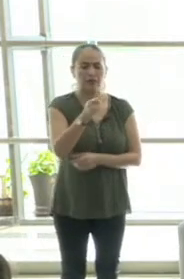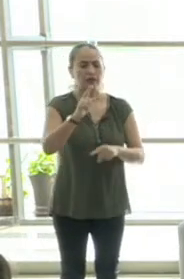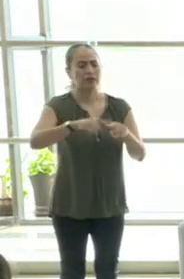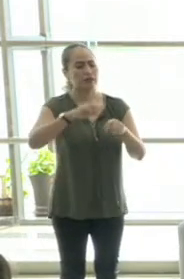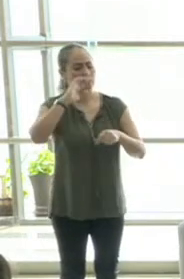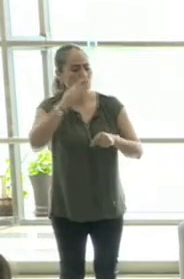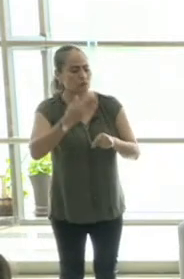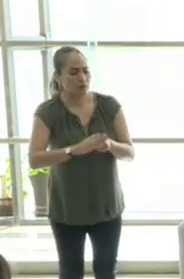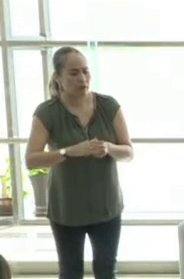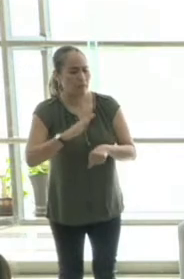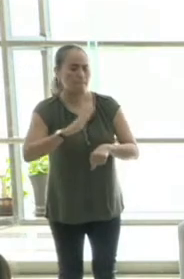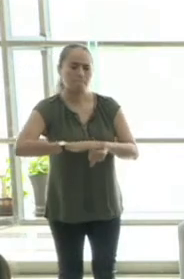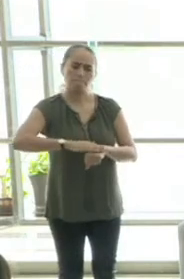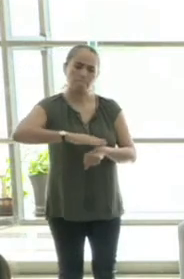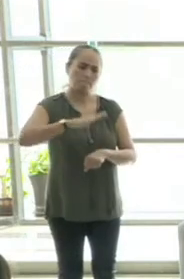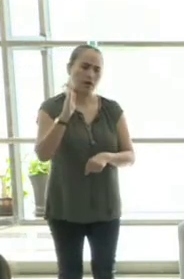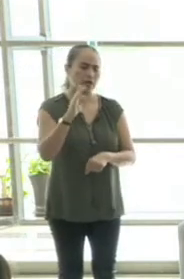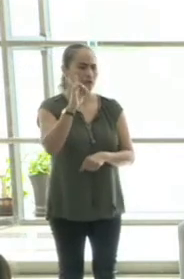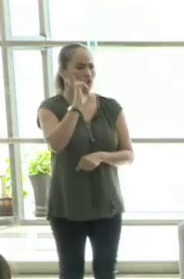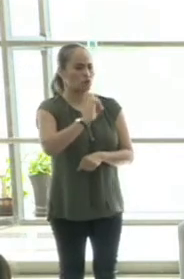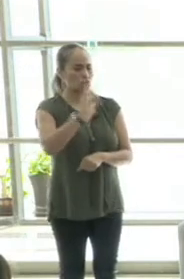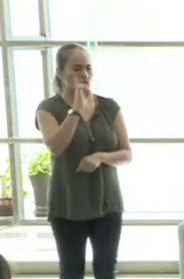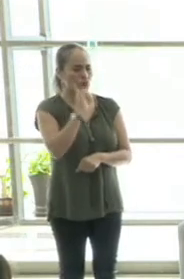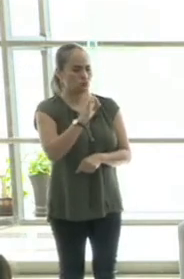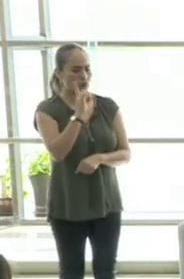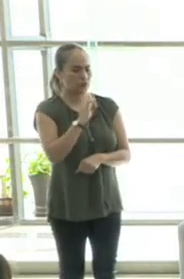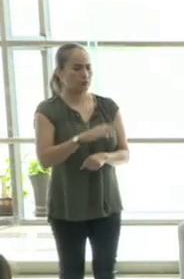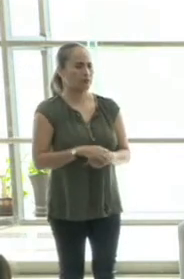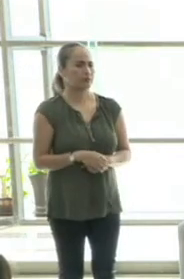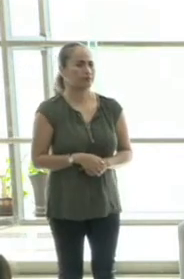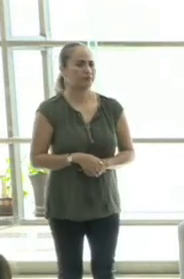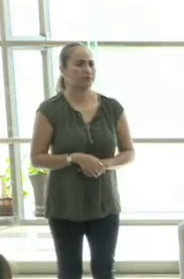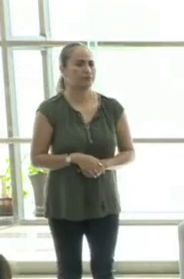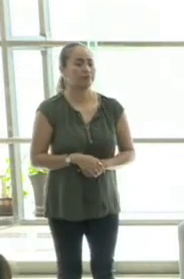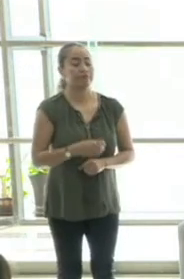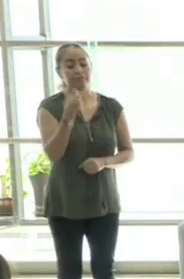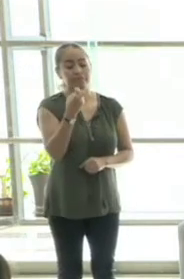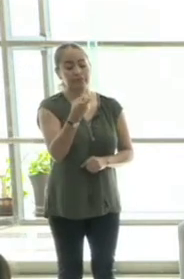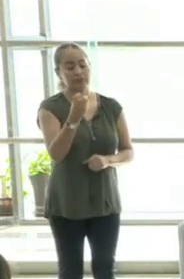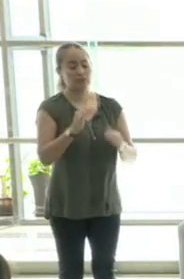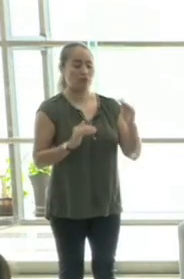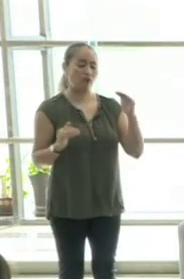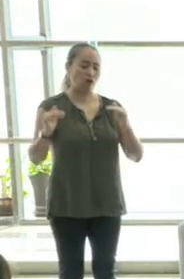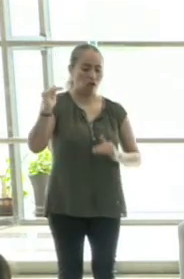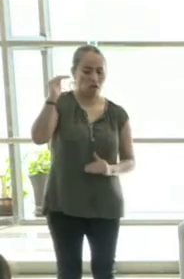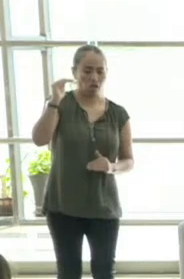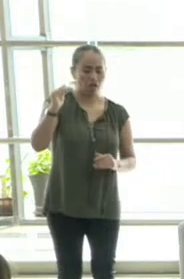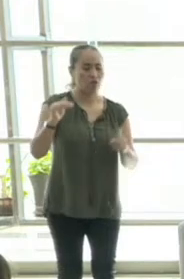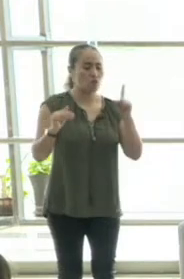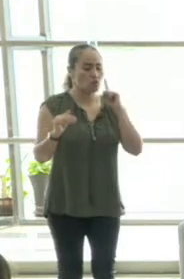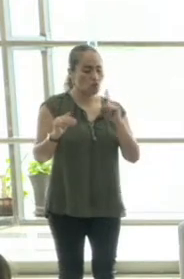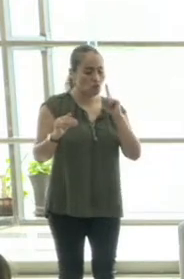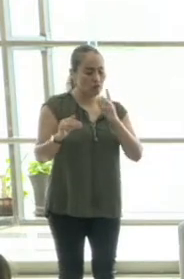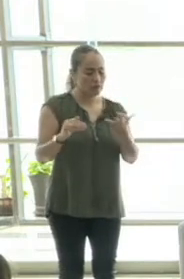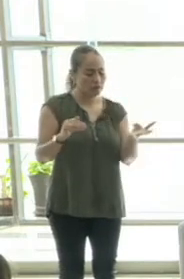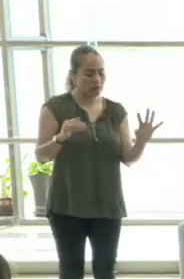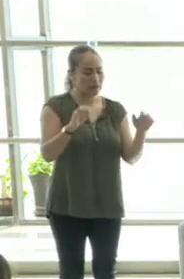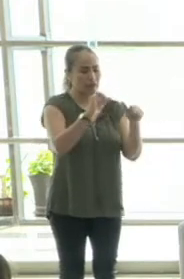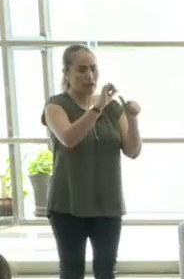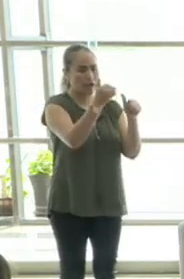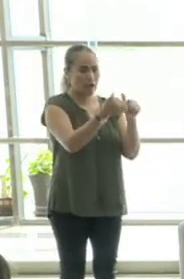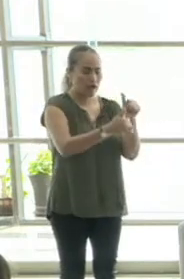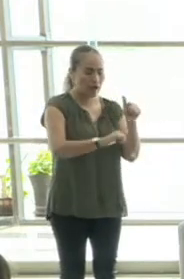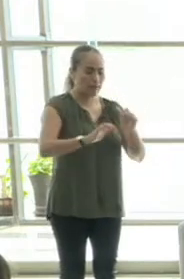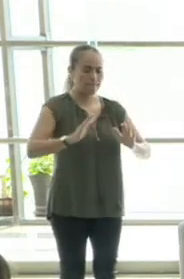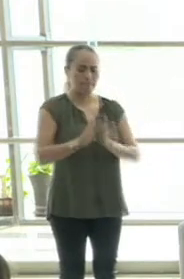en una mucho mayor medida y esto genera en gran parte las desigualdades así sea con las mujeres en el arte que participan